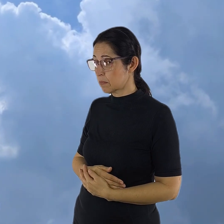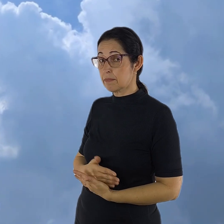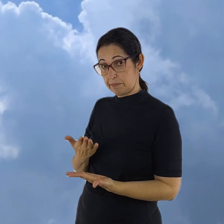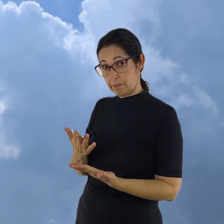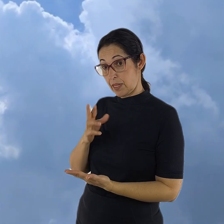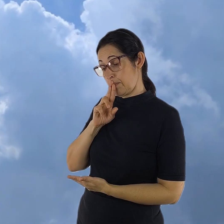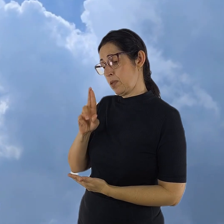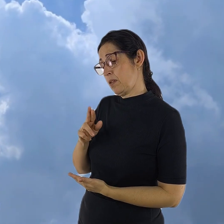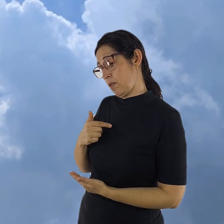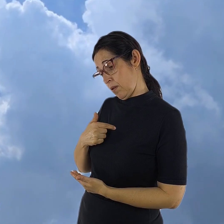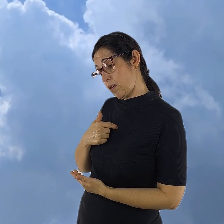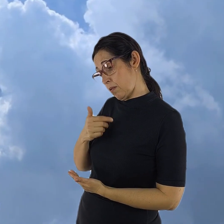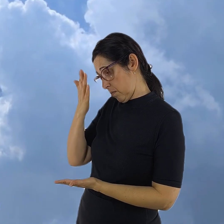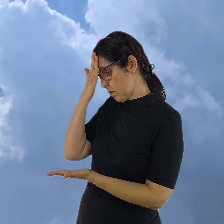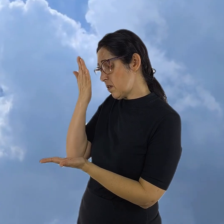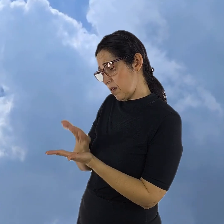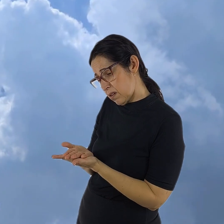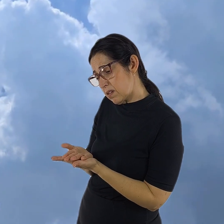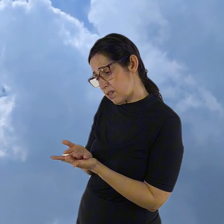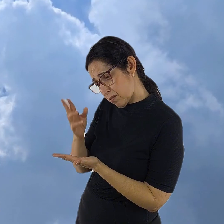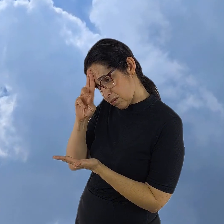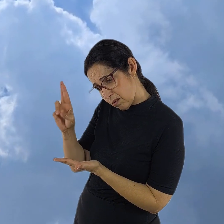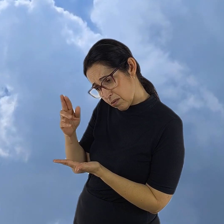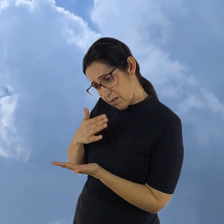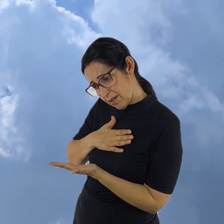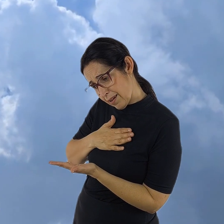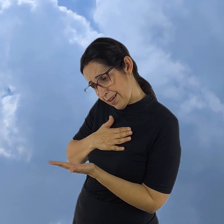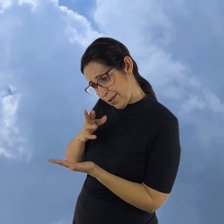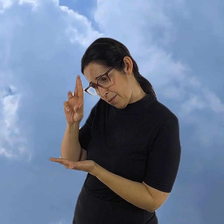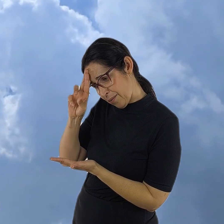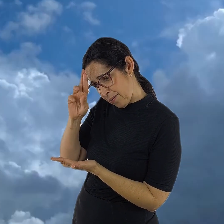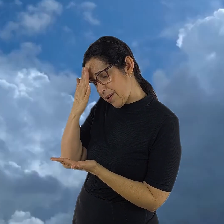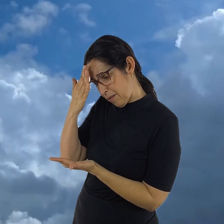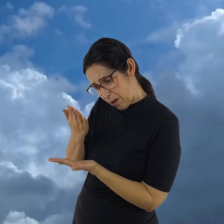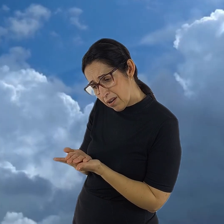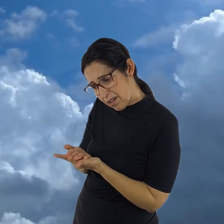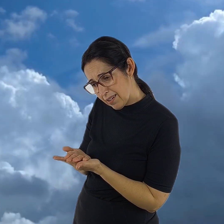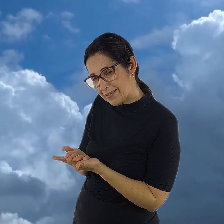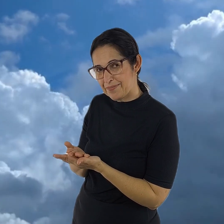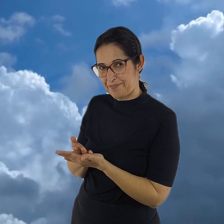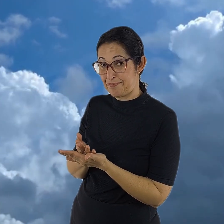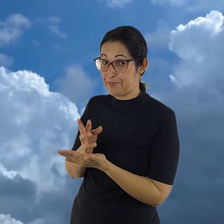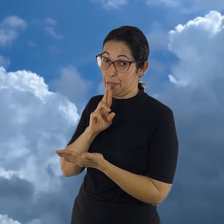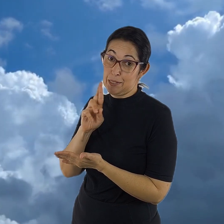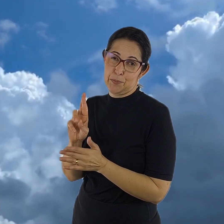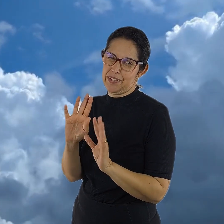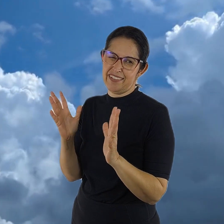Eu creio, Senhor. Que resposta linda.